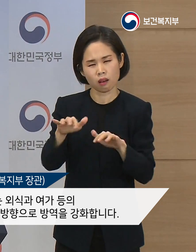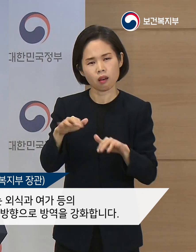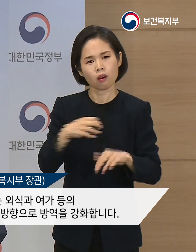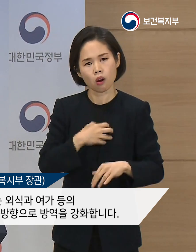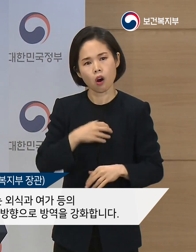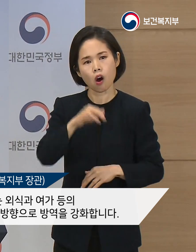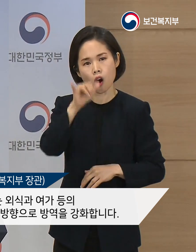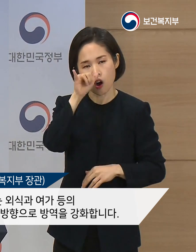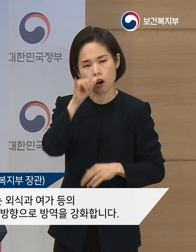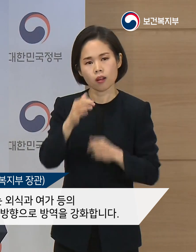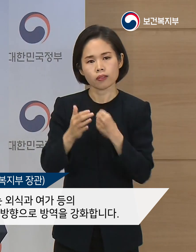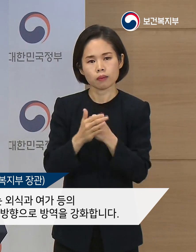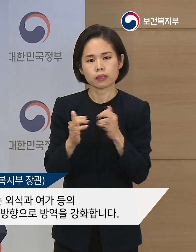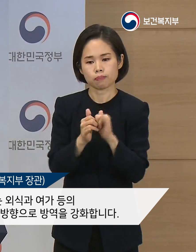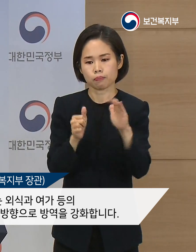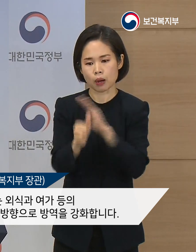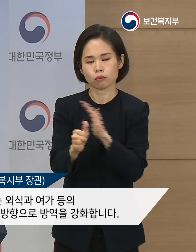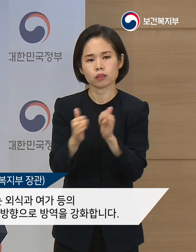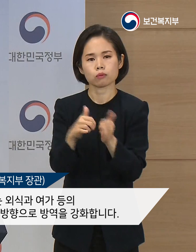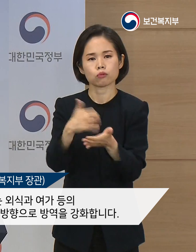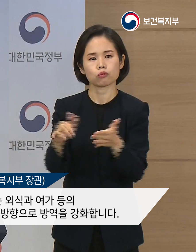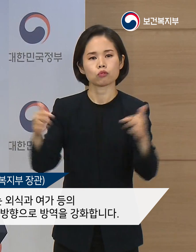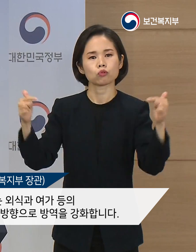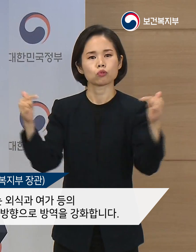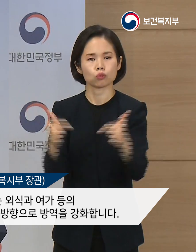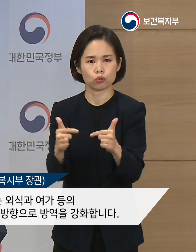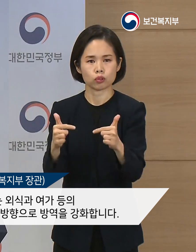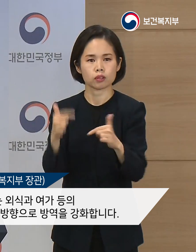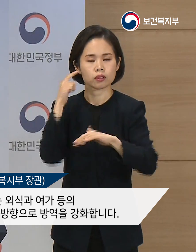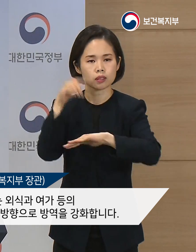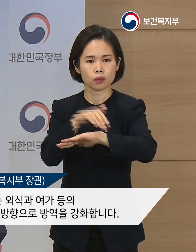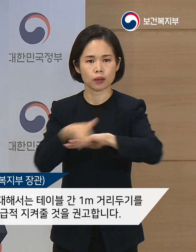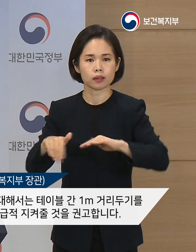대해서 밀집도를 줄이는 방향으로 방역을 강화합니다.